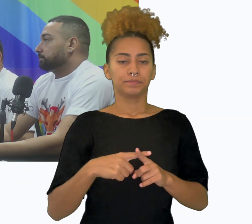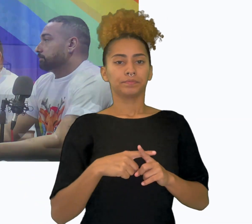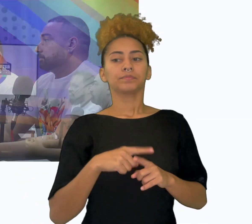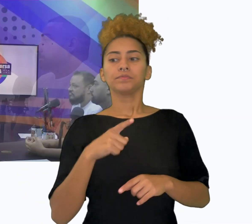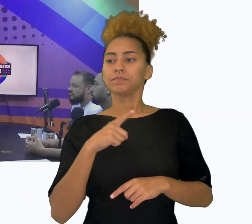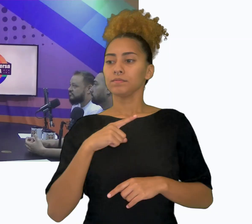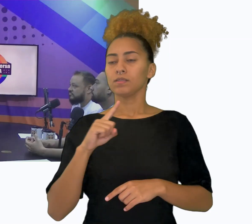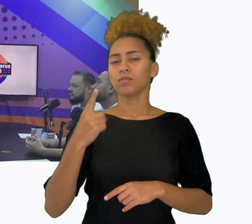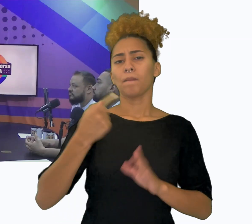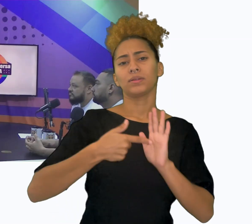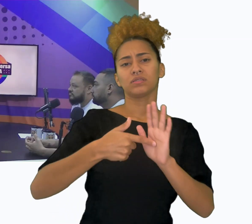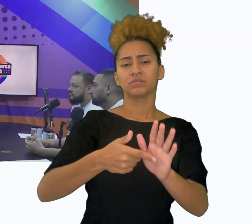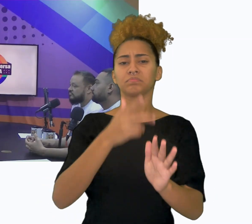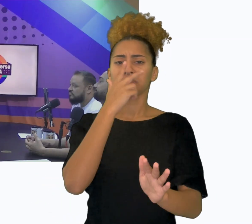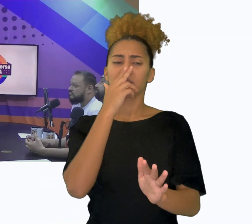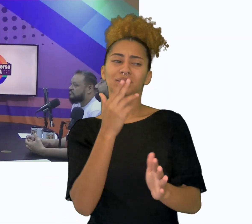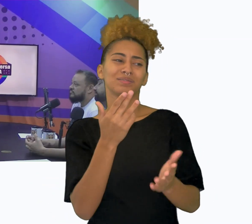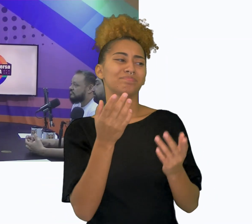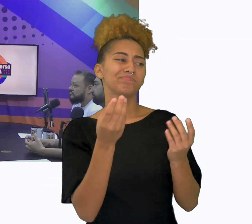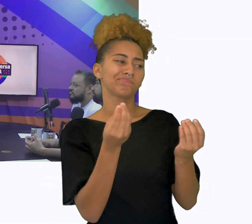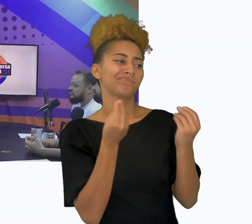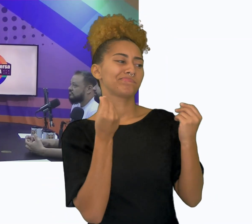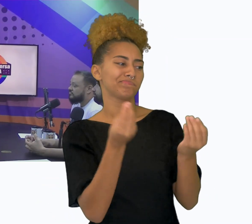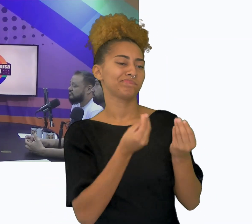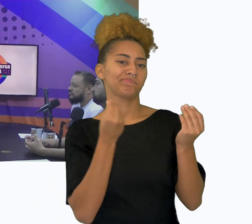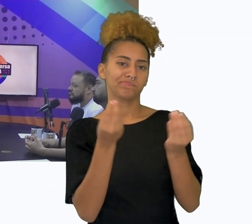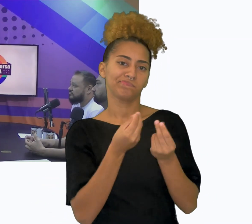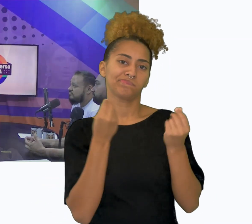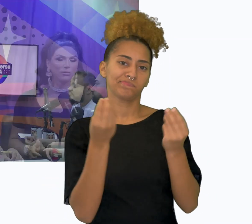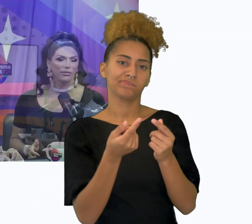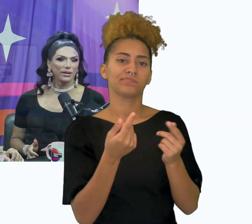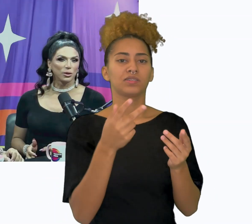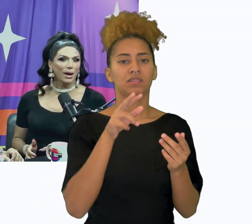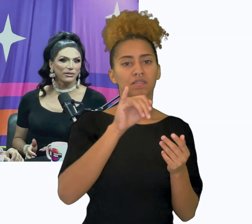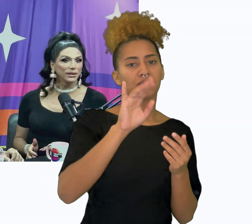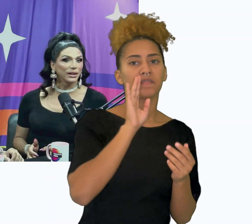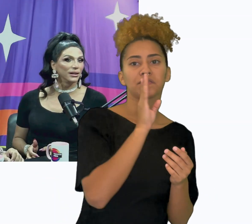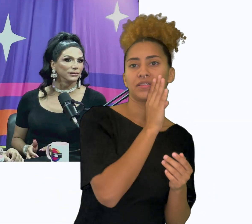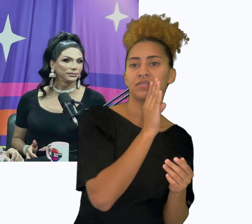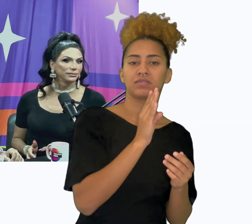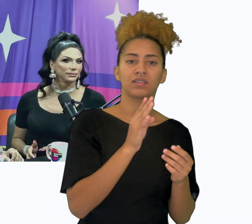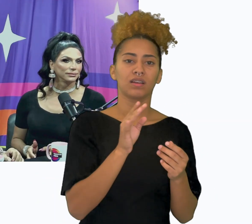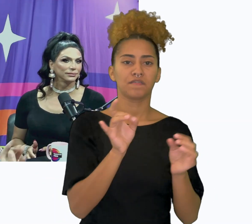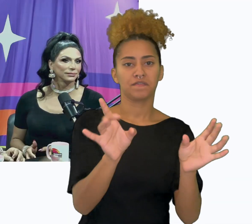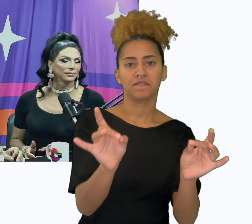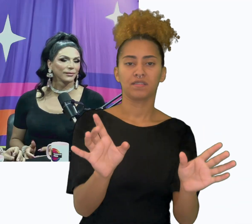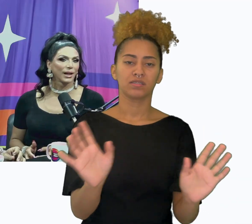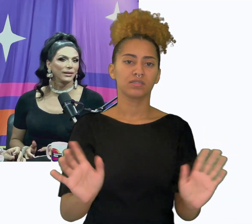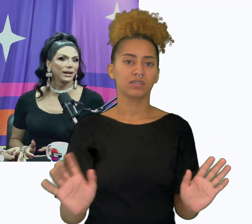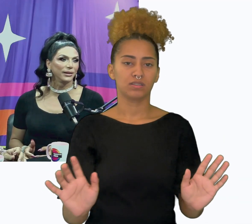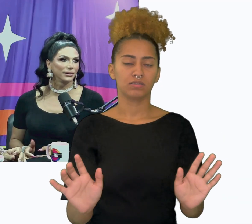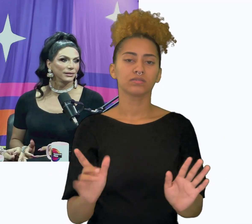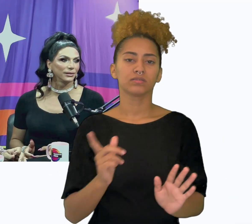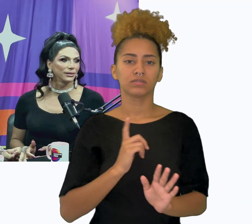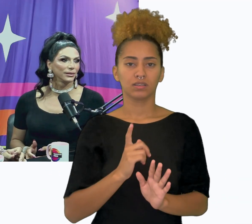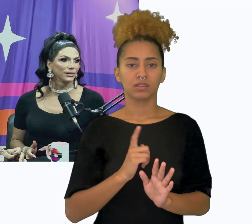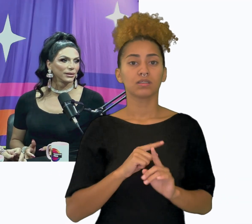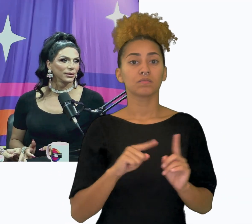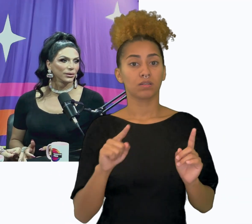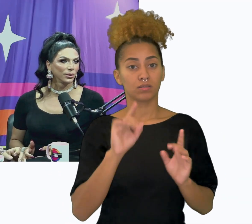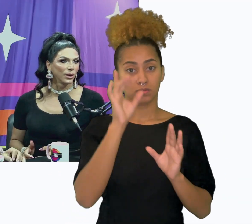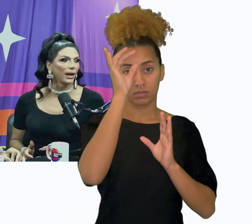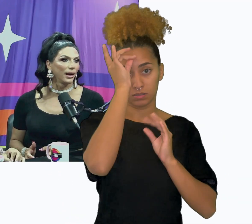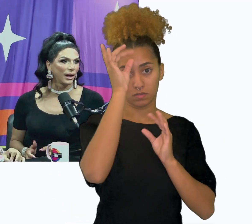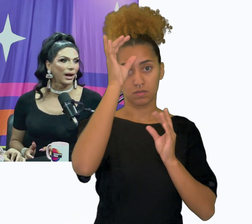é uma atração que não vende. É uma atração que não vai fazer o bar vender. E aí, O